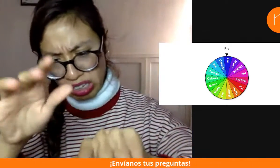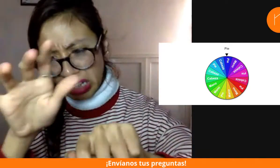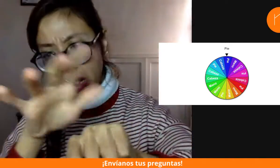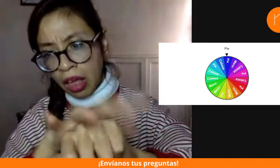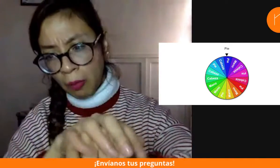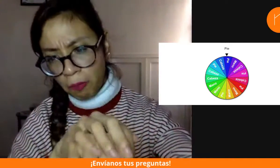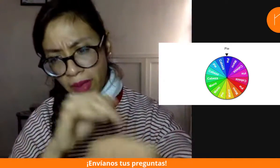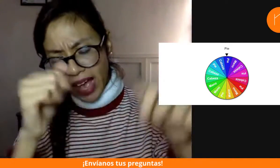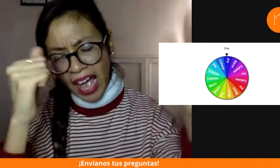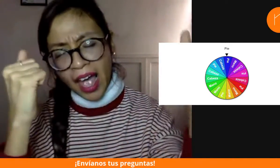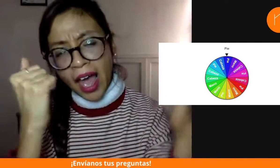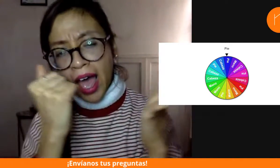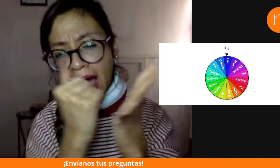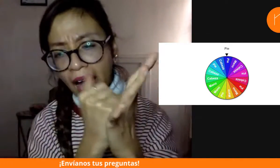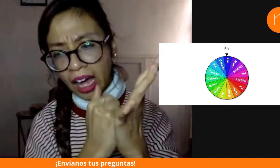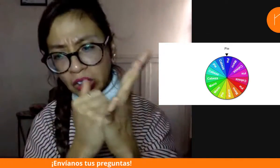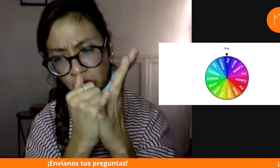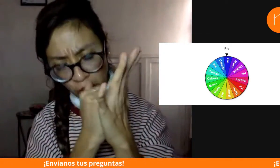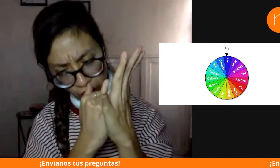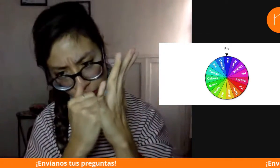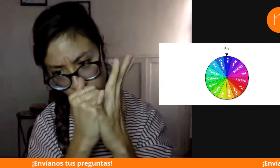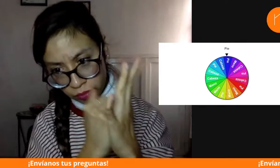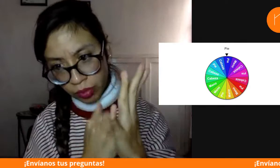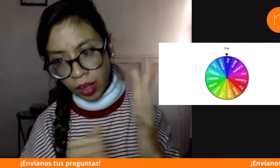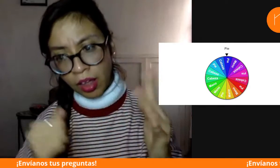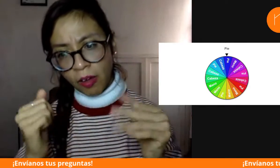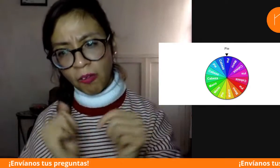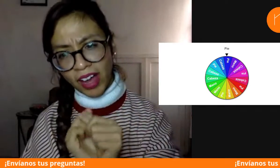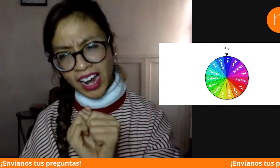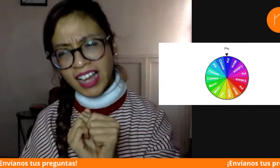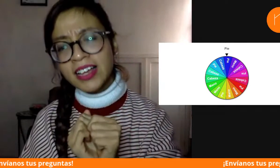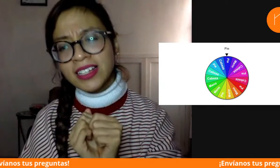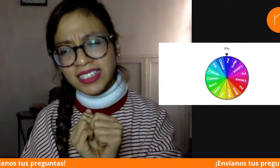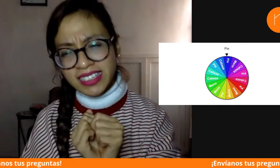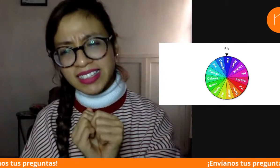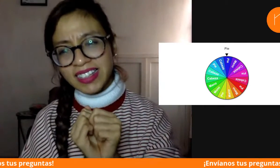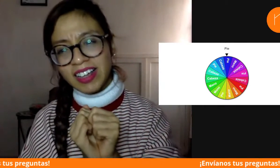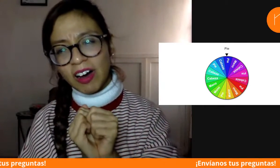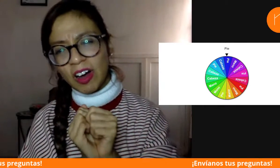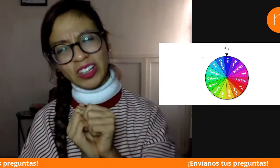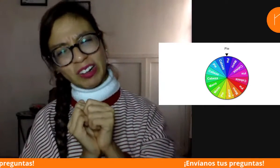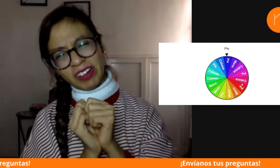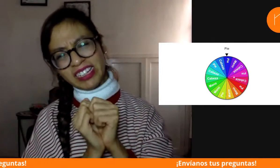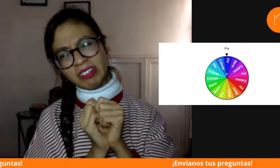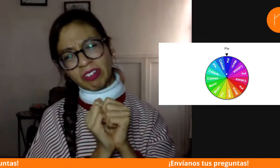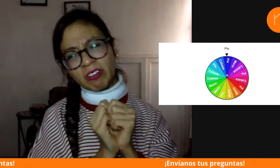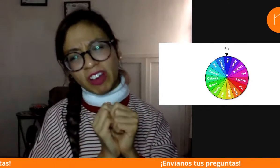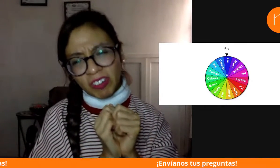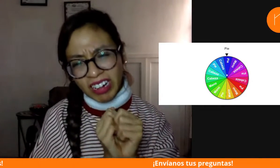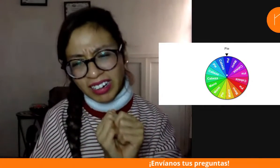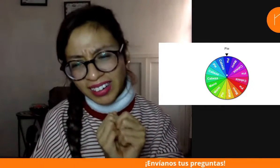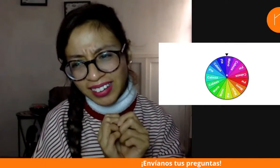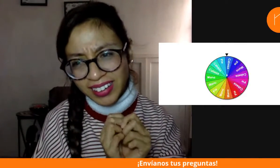Entonces, pie azul. ¿Vale? Otra vuelta, por favor.